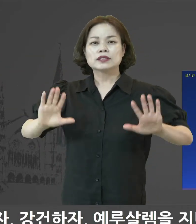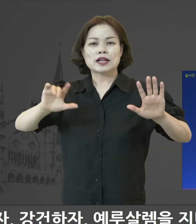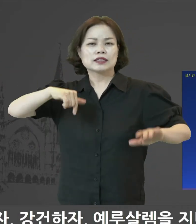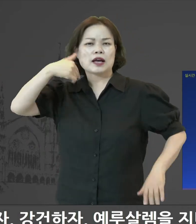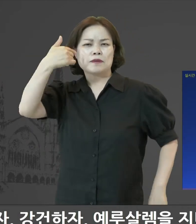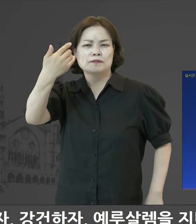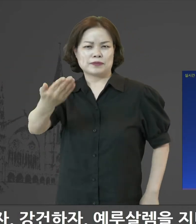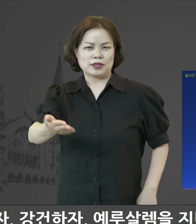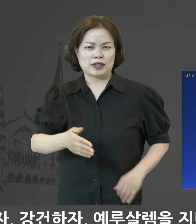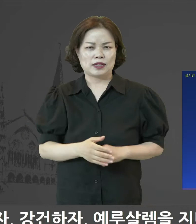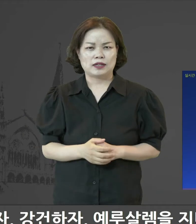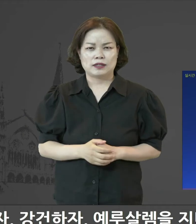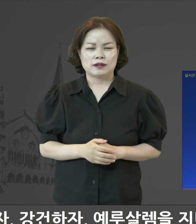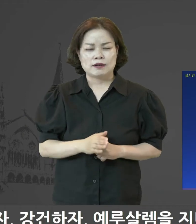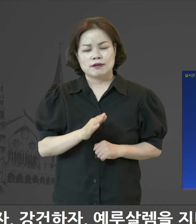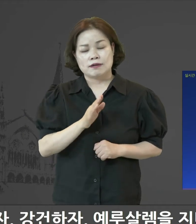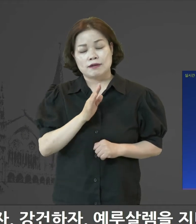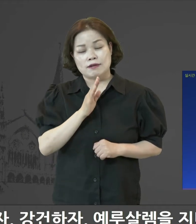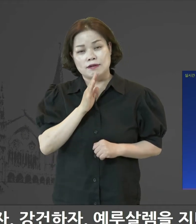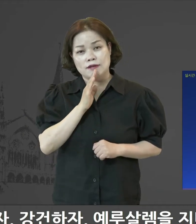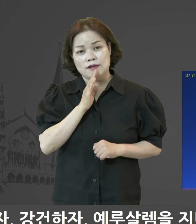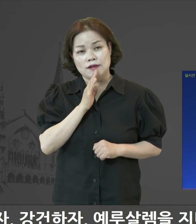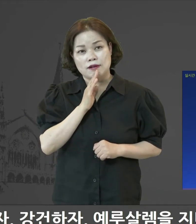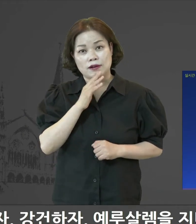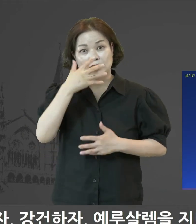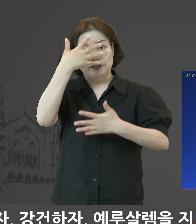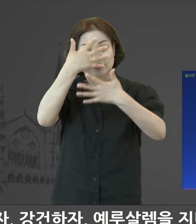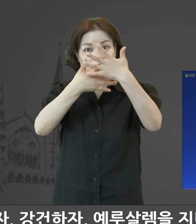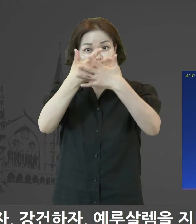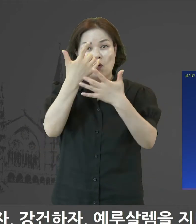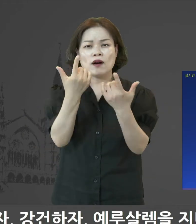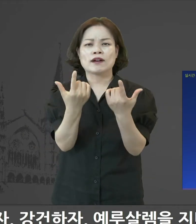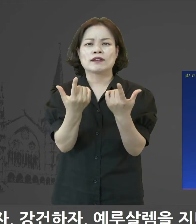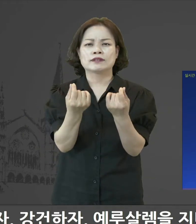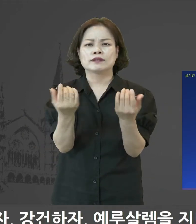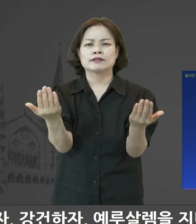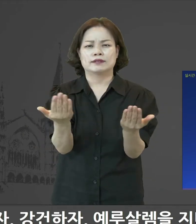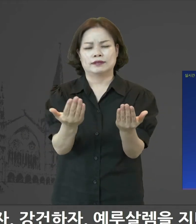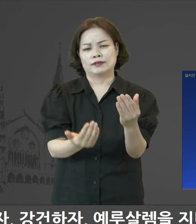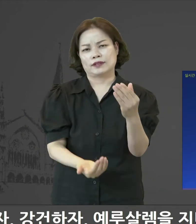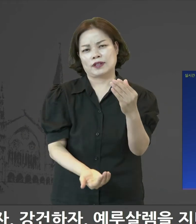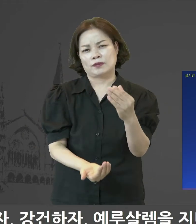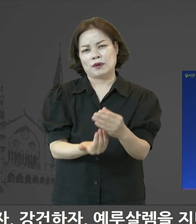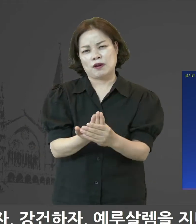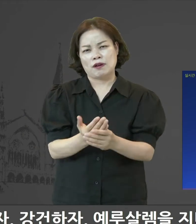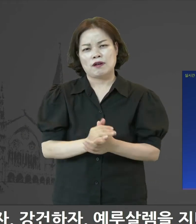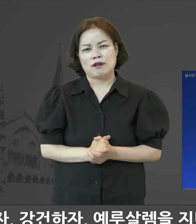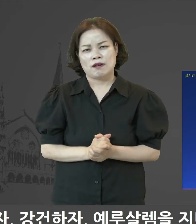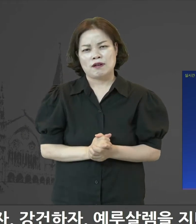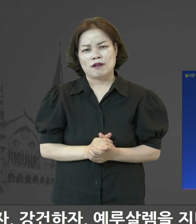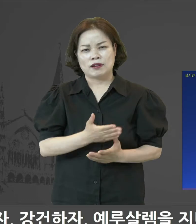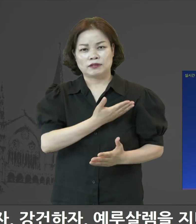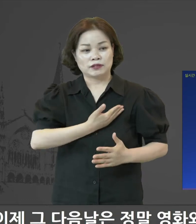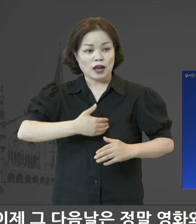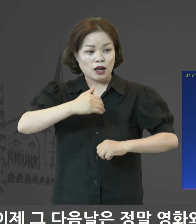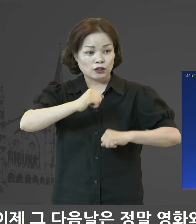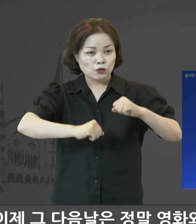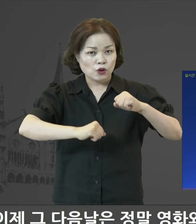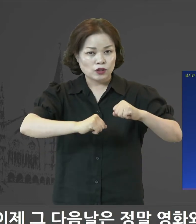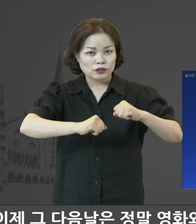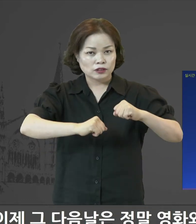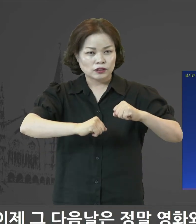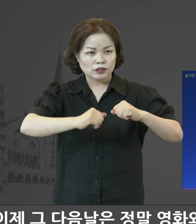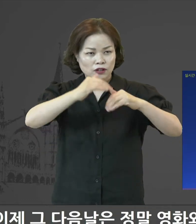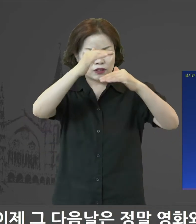날은 정말 영화와 같은 일이 발생합니다. 아마 사도행전 전체에서